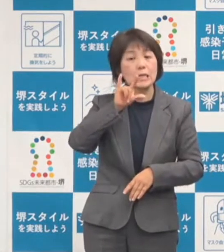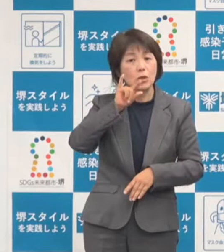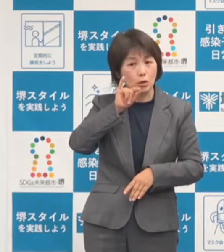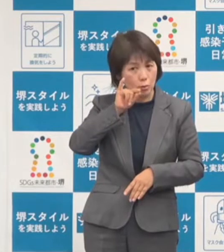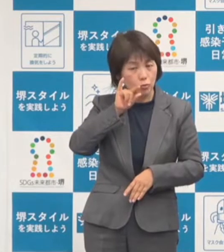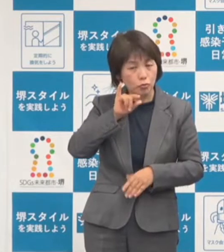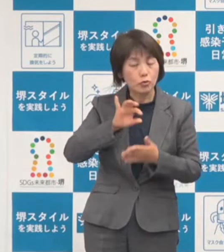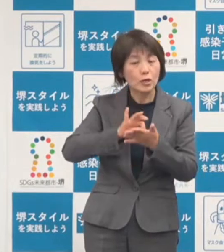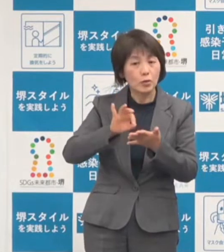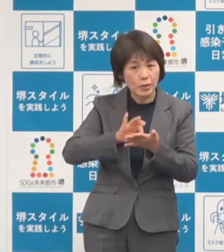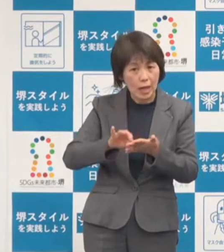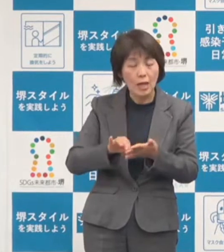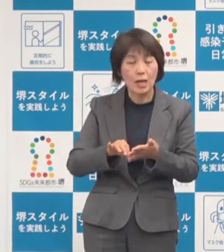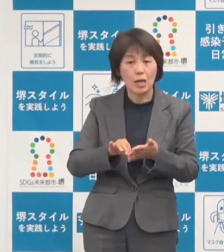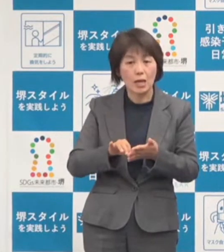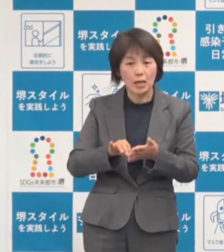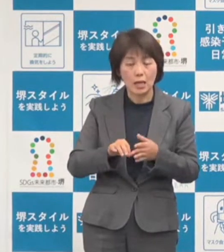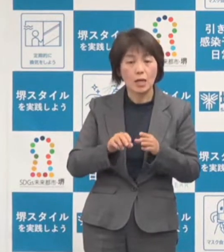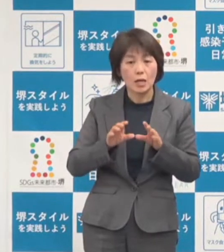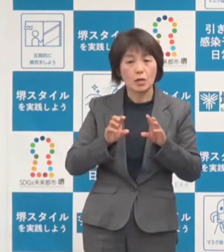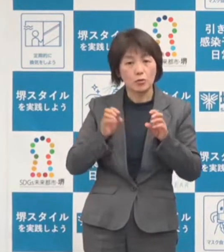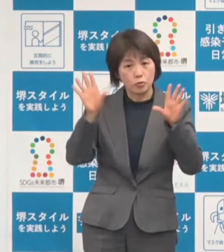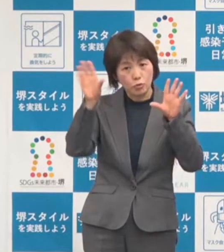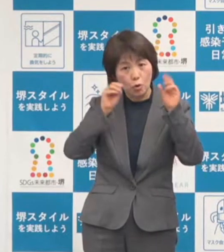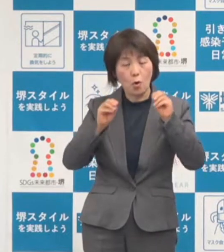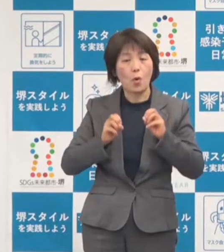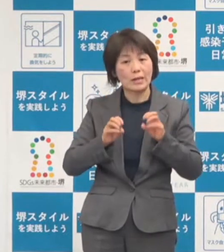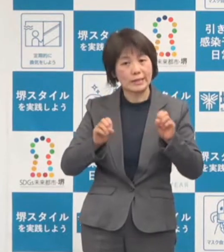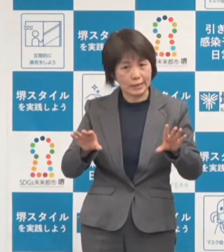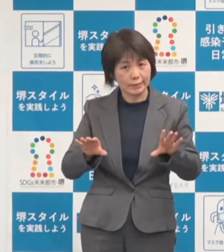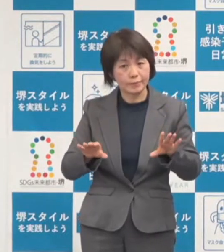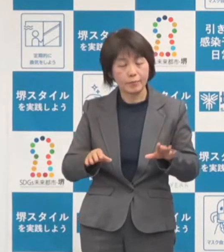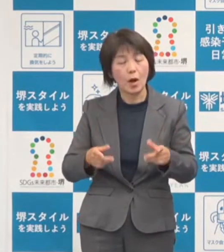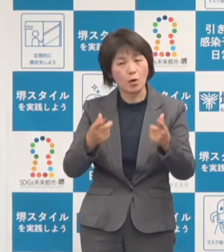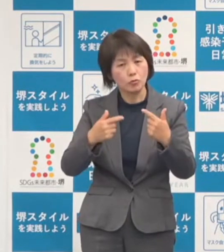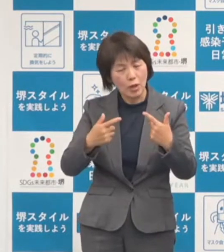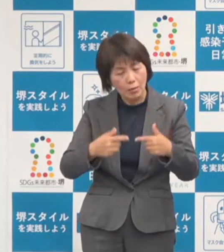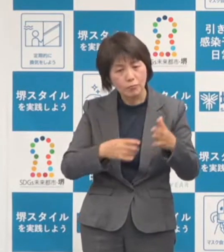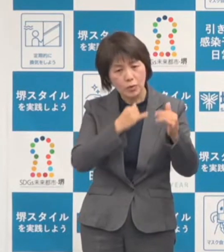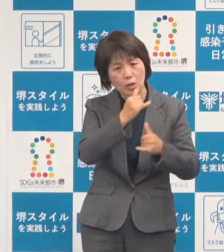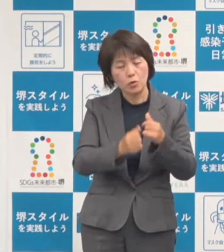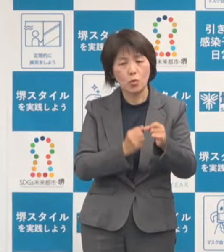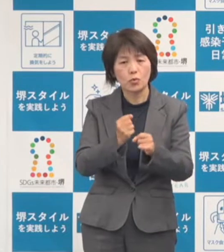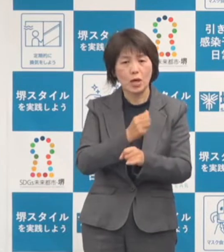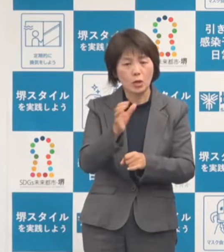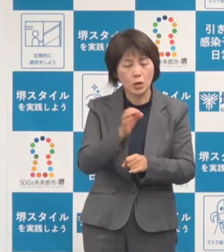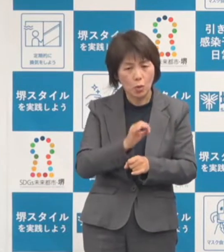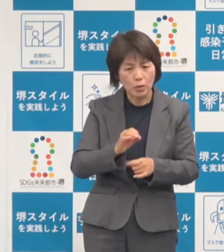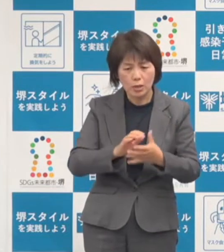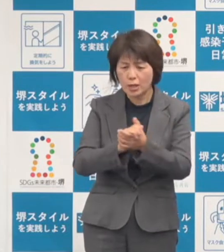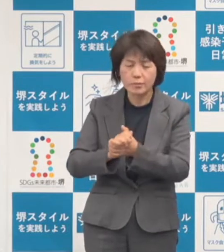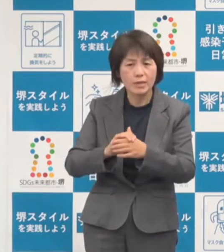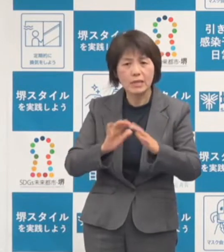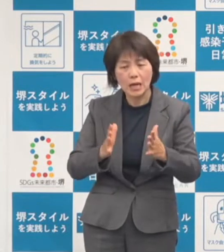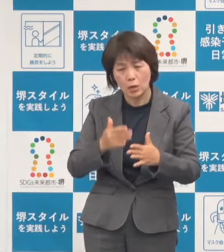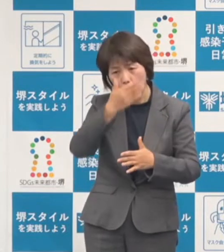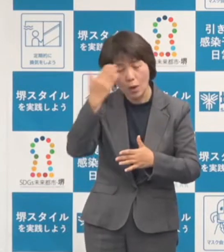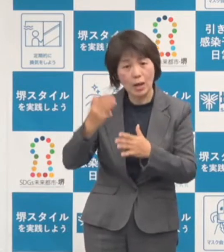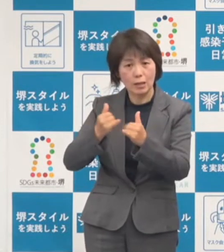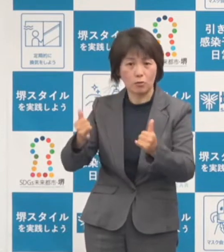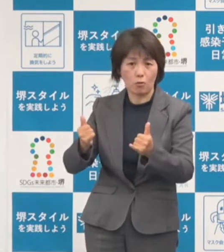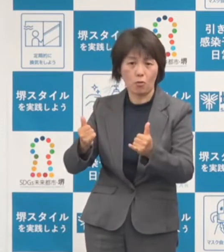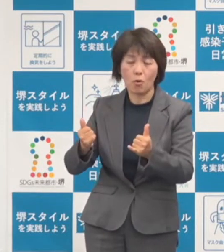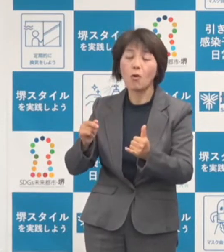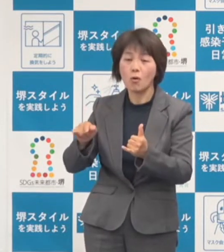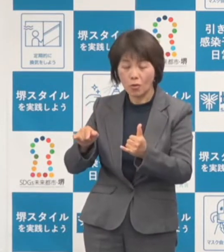報発信を行います。普段伝統産業にあまり馴染みがない若い方も多くおられると思いますので、